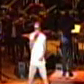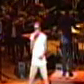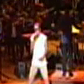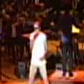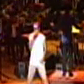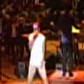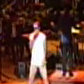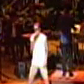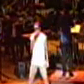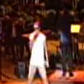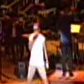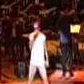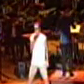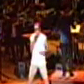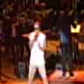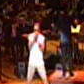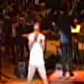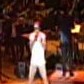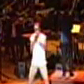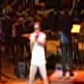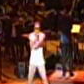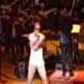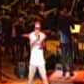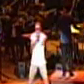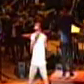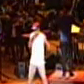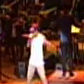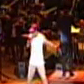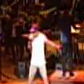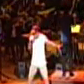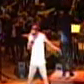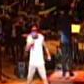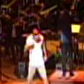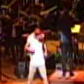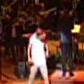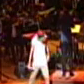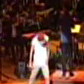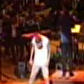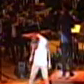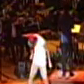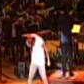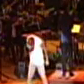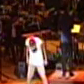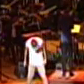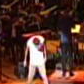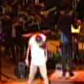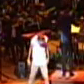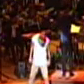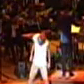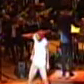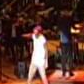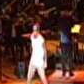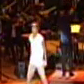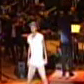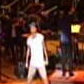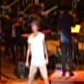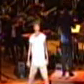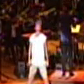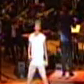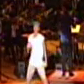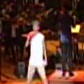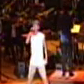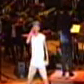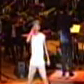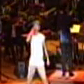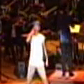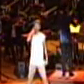que de bancos, que de armas, que de Dios, que solo el blanco y ve morir el pueblo en llamas. Elige su gobierno que condena si te enfermas, segura